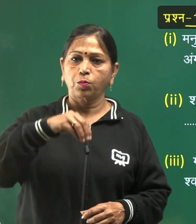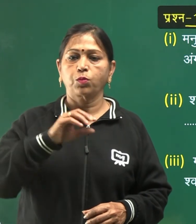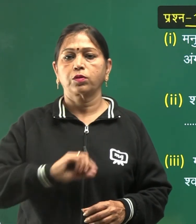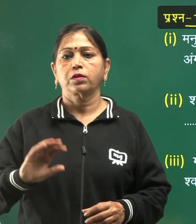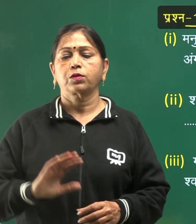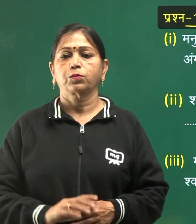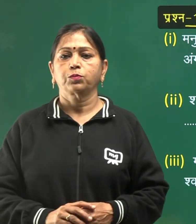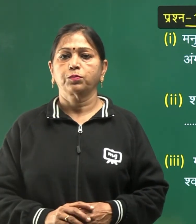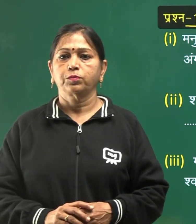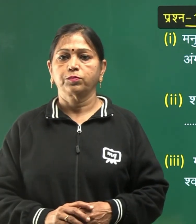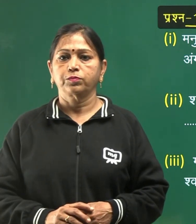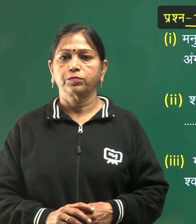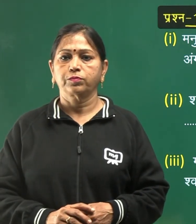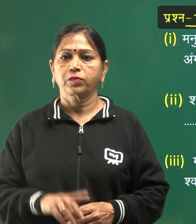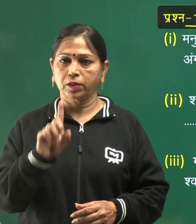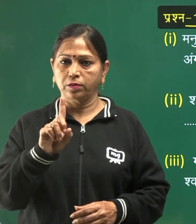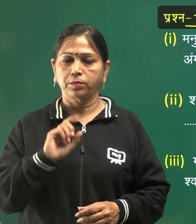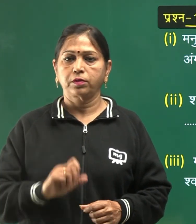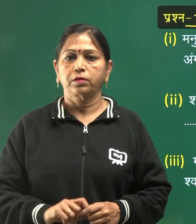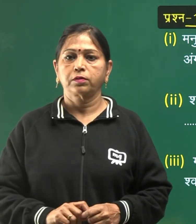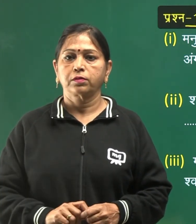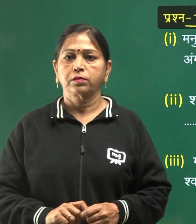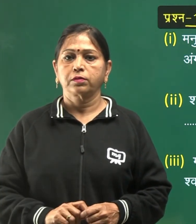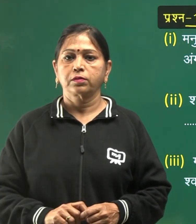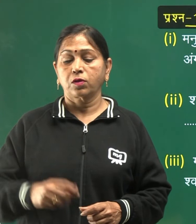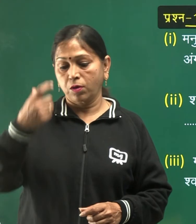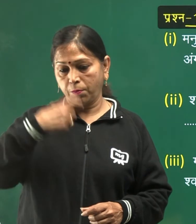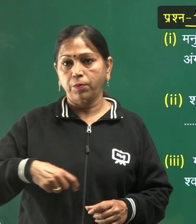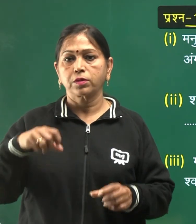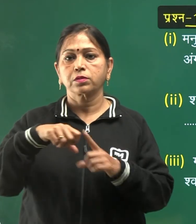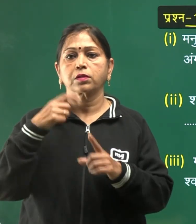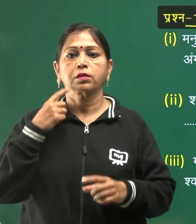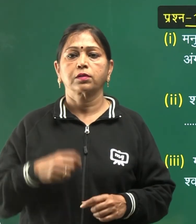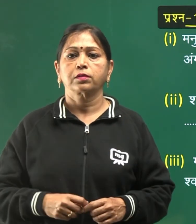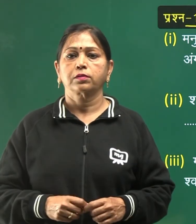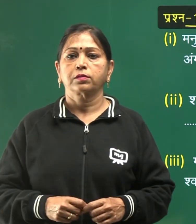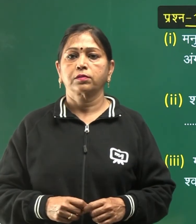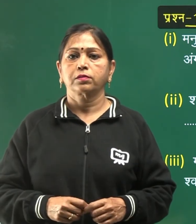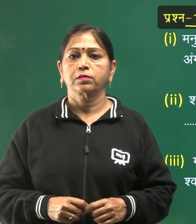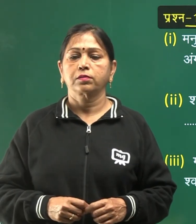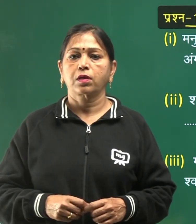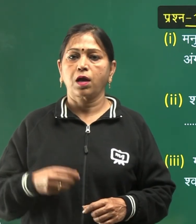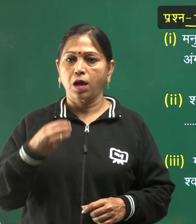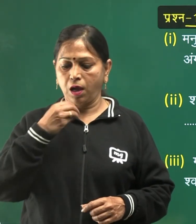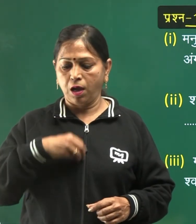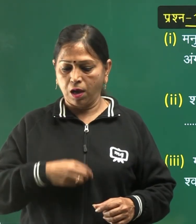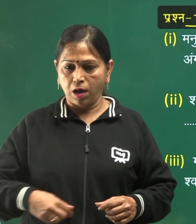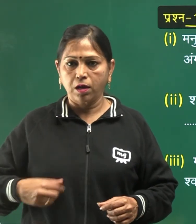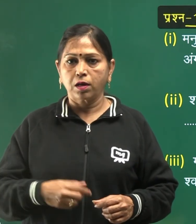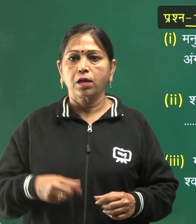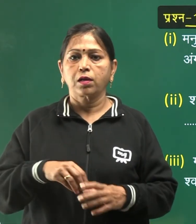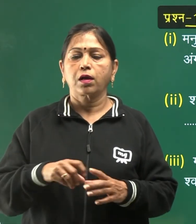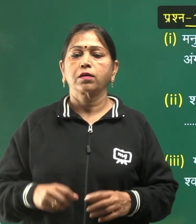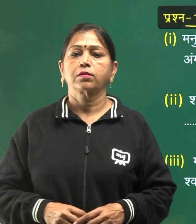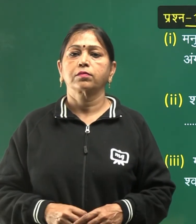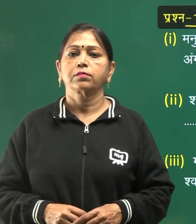कीजिए। नंबर 1, मनुष्य की आहार का